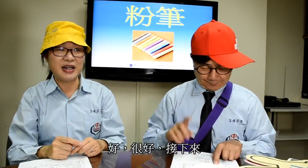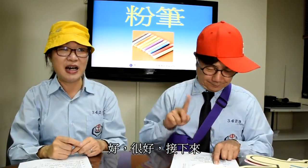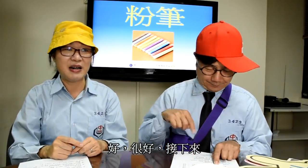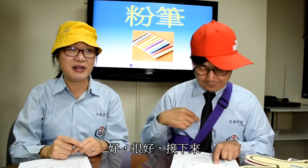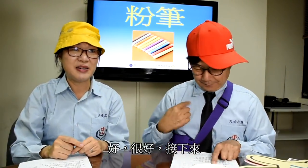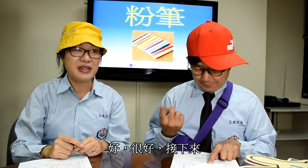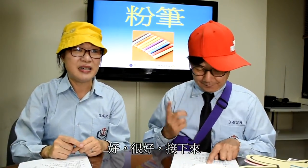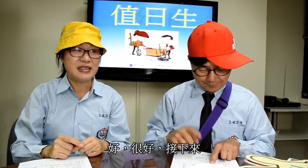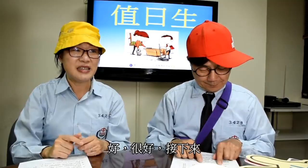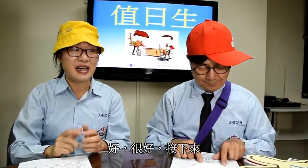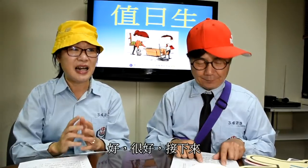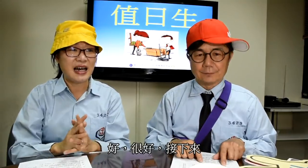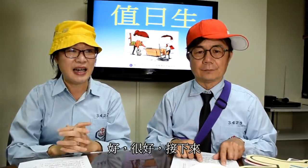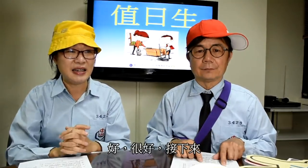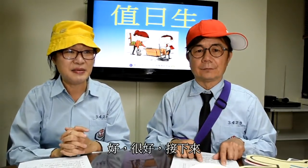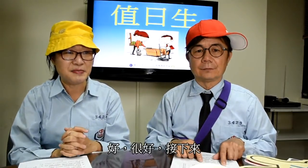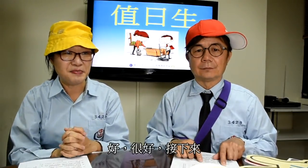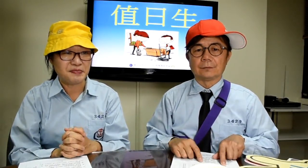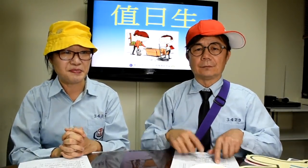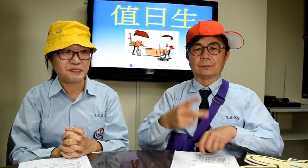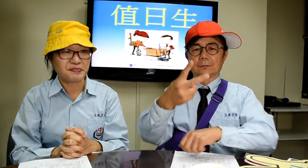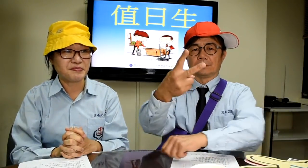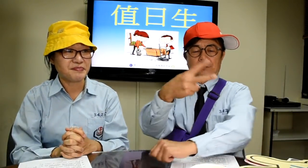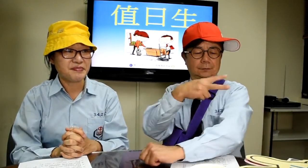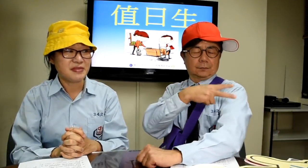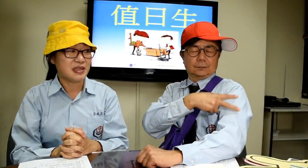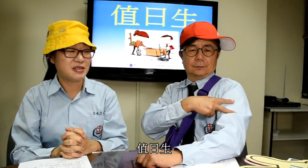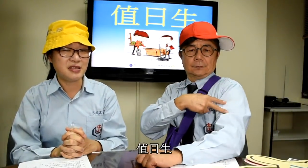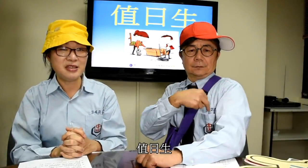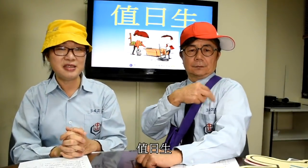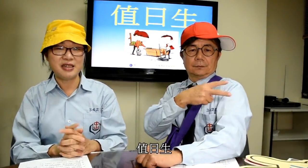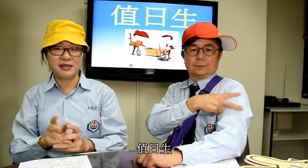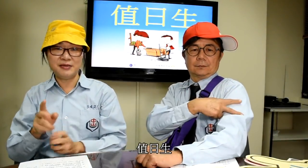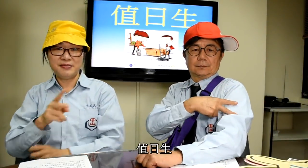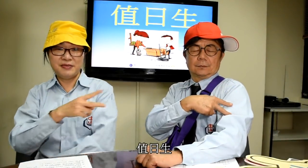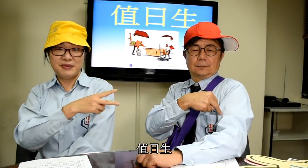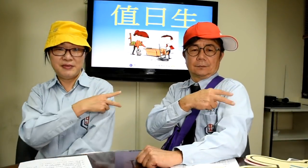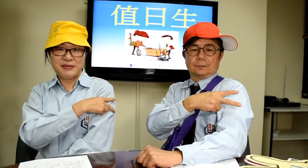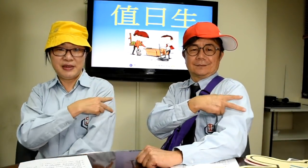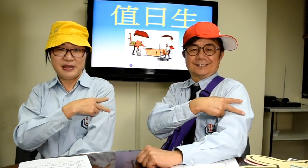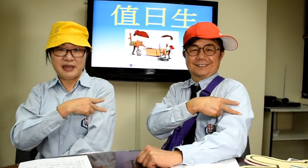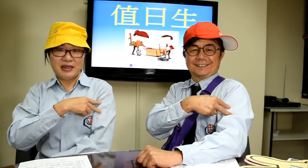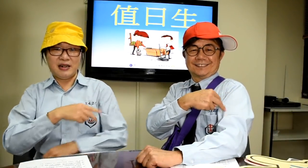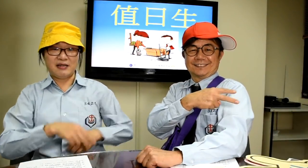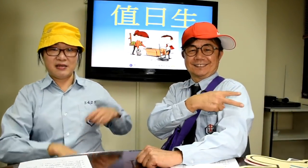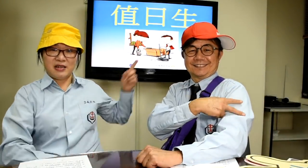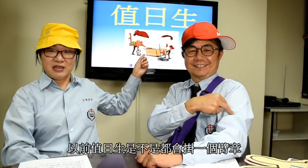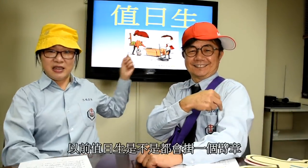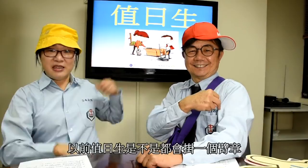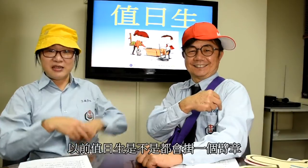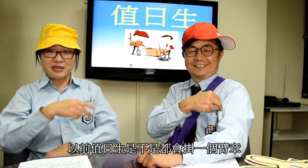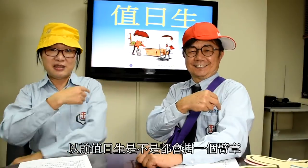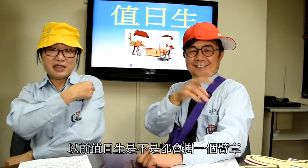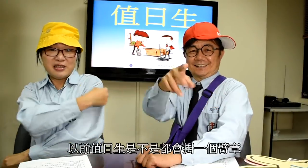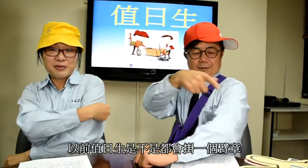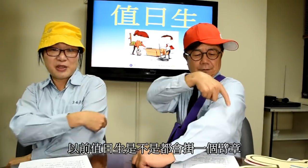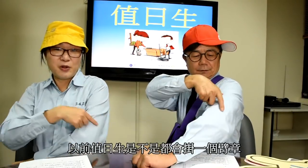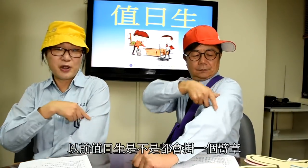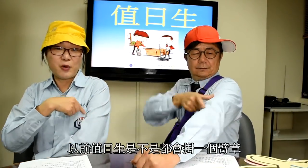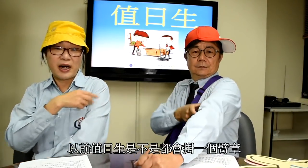好。接下来，值日生。好，以前值日生是不是都会挂一个